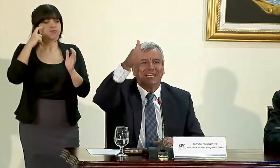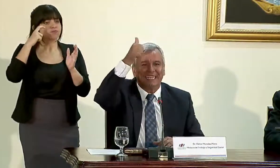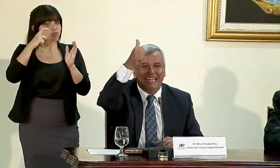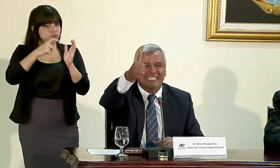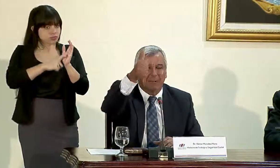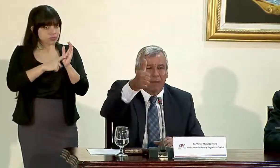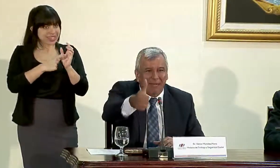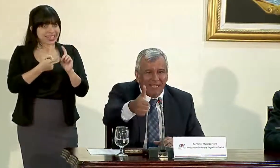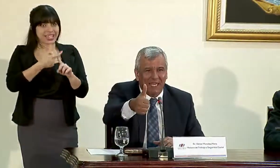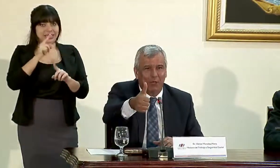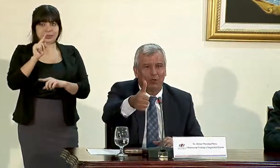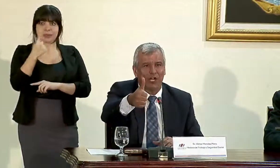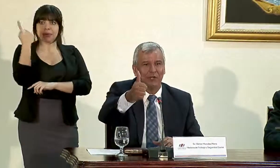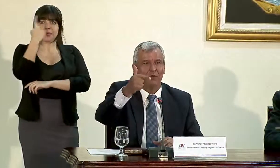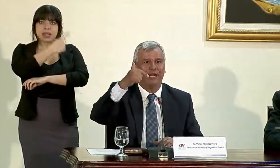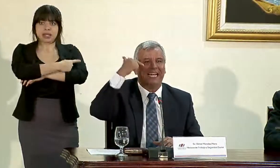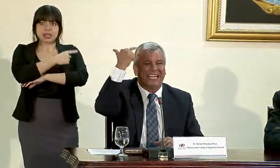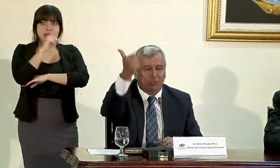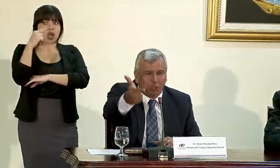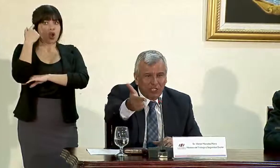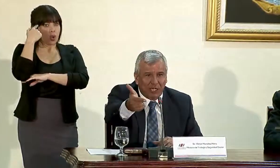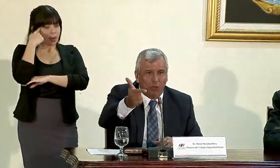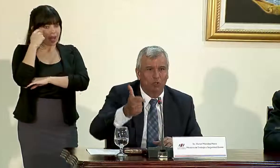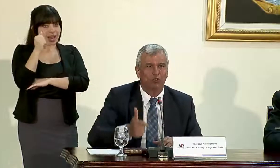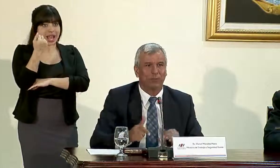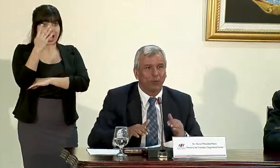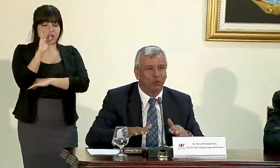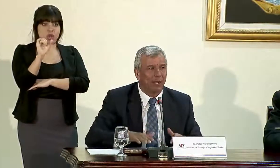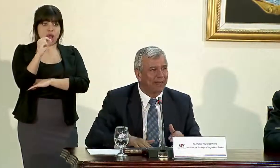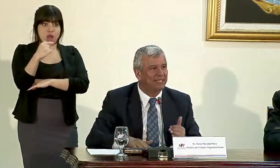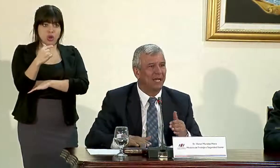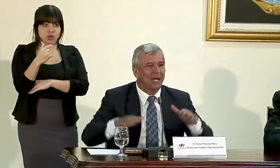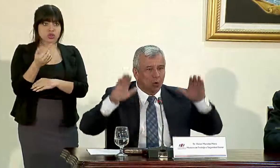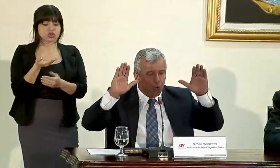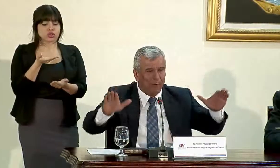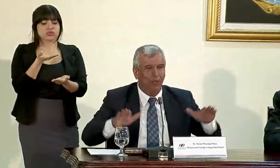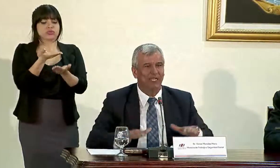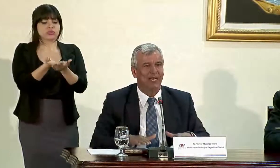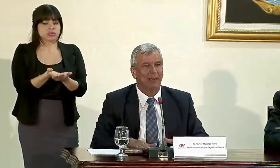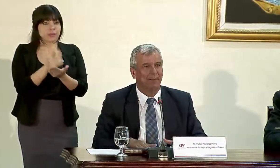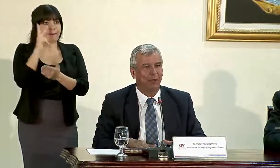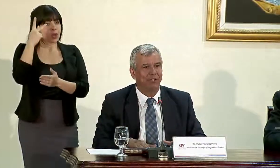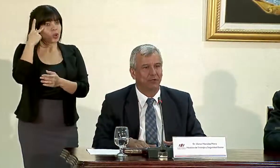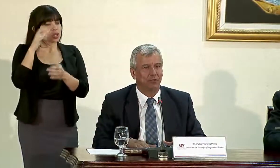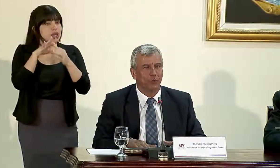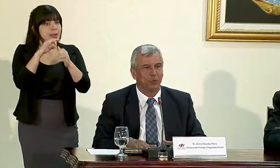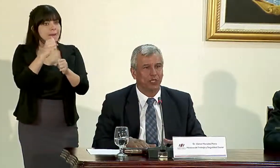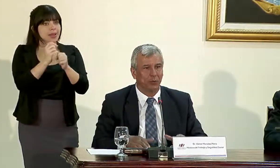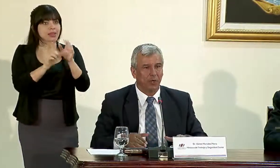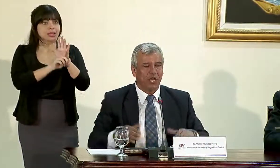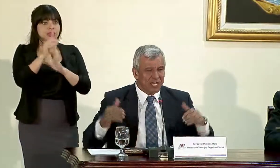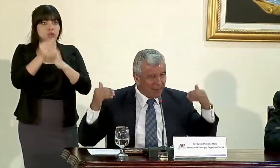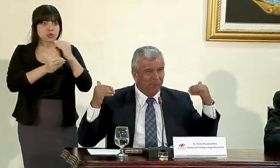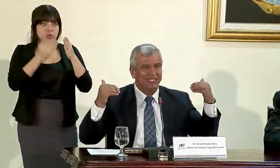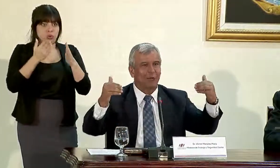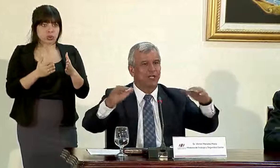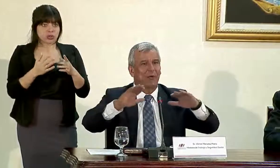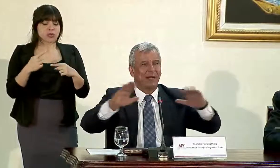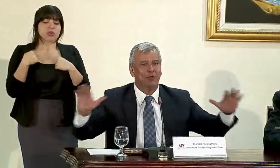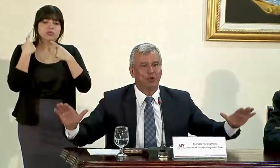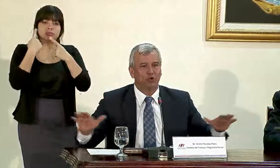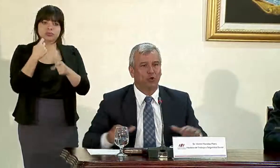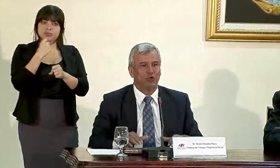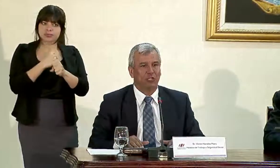reconocimos desde el primer día del gobierno, el 14 de agosto se puso en la mesa una política de empleo y desarrollo productivo y hemos